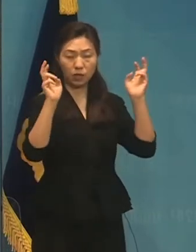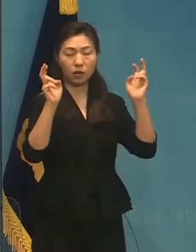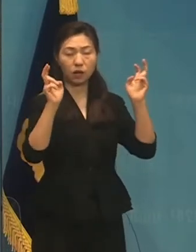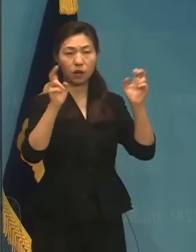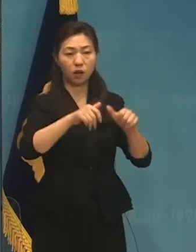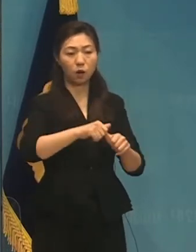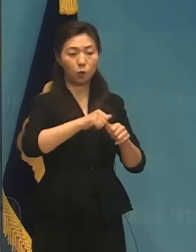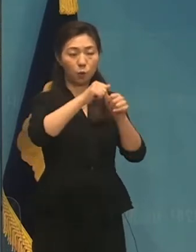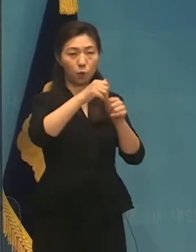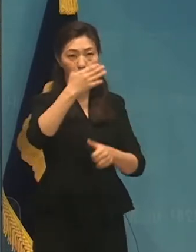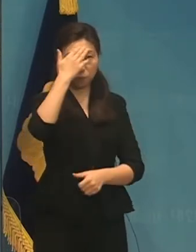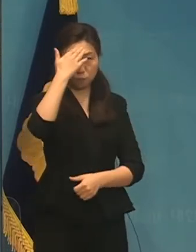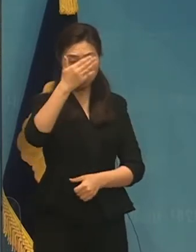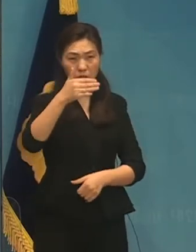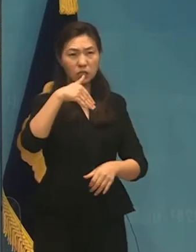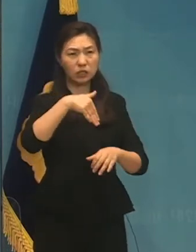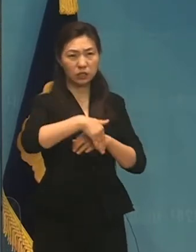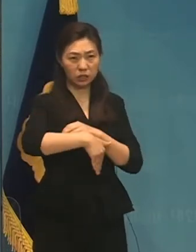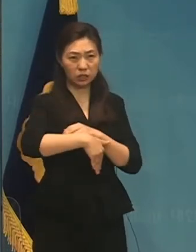고용연계형